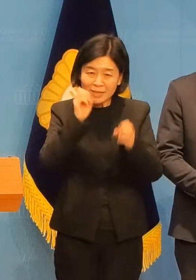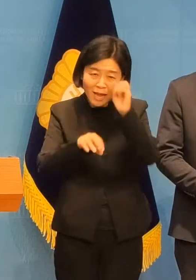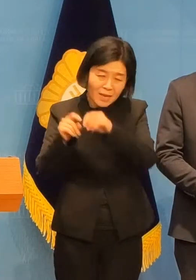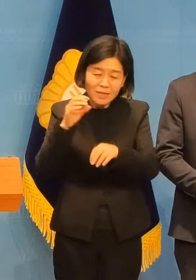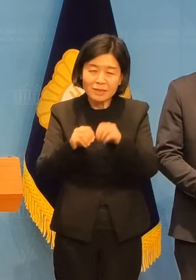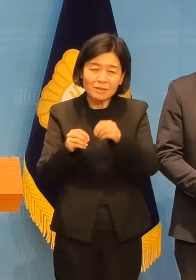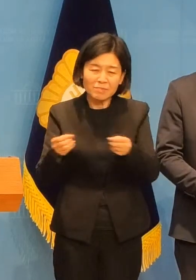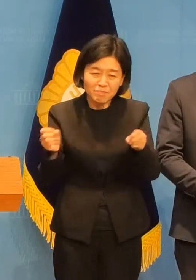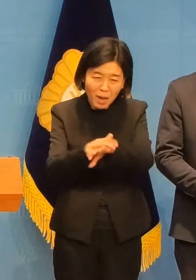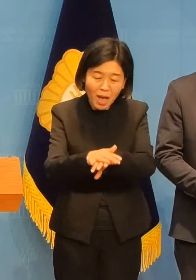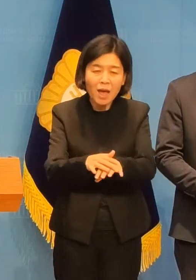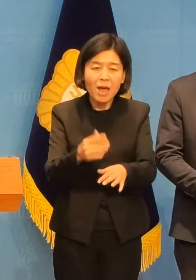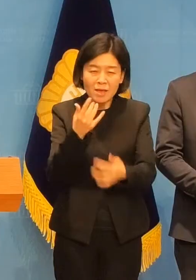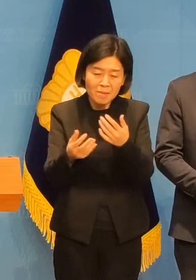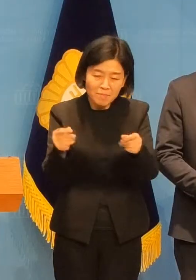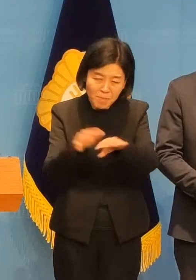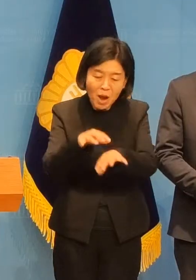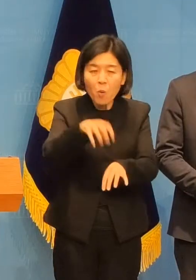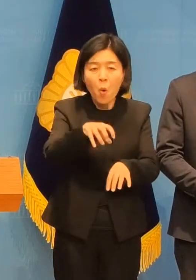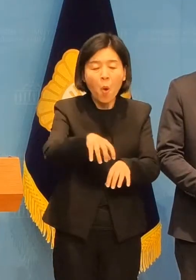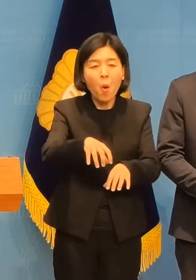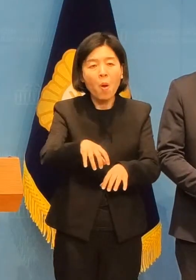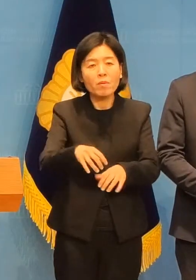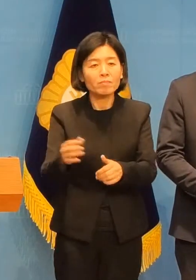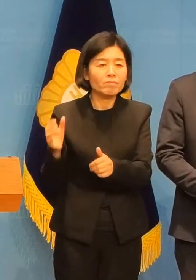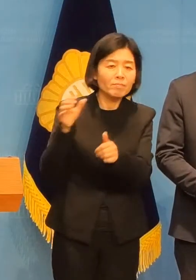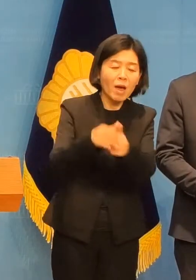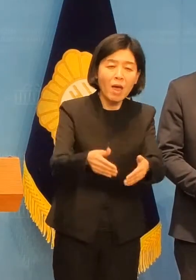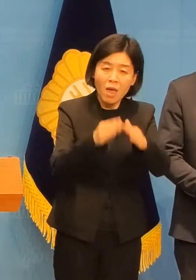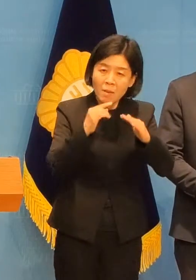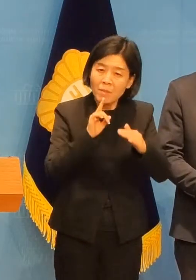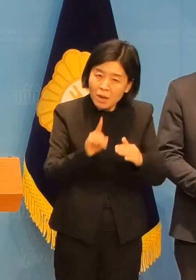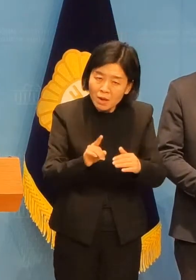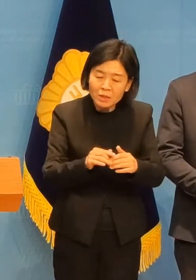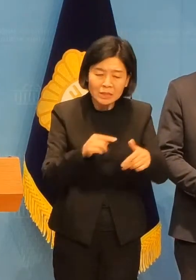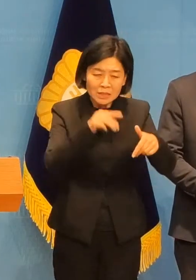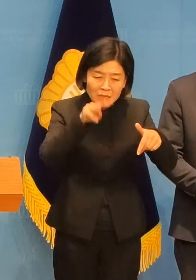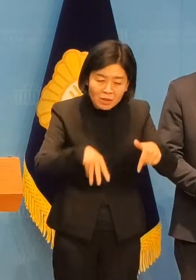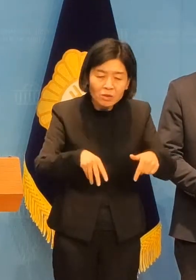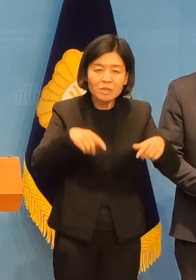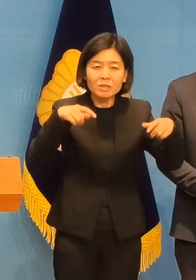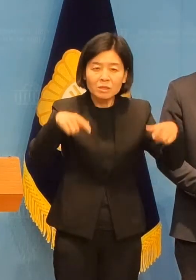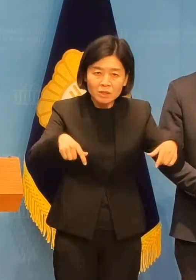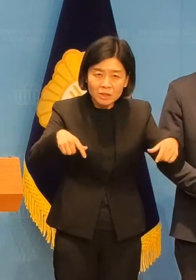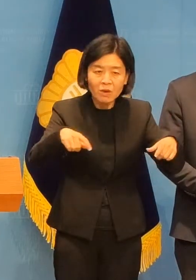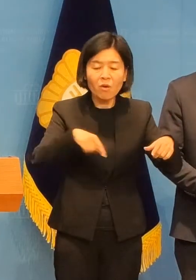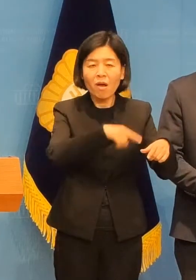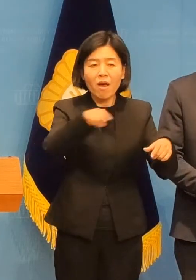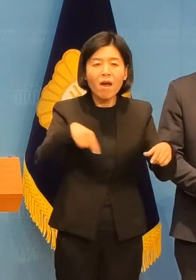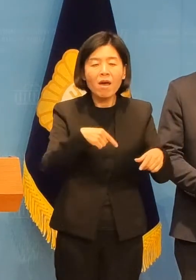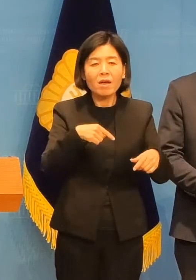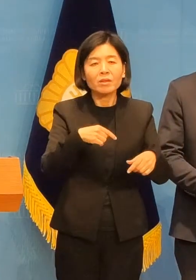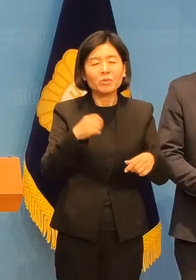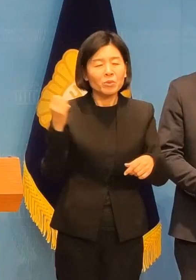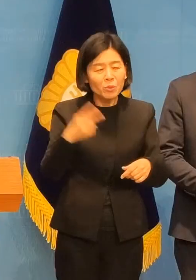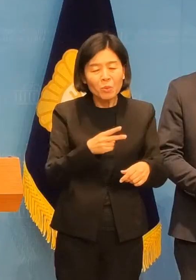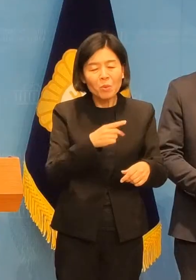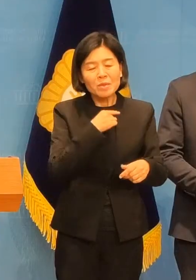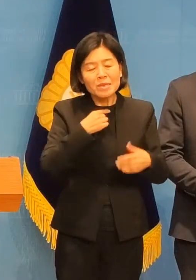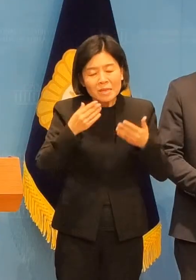인천시와 서구의 발상은 검단 주민들의 희생에 또다시 상처를 주는